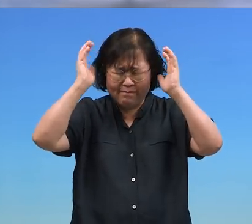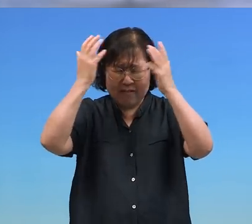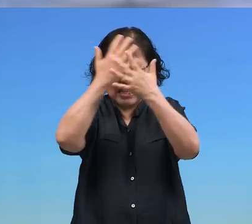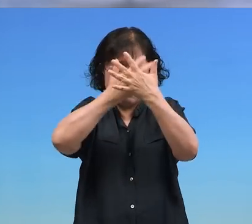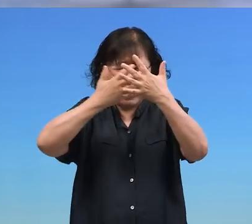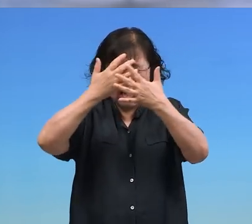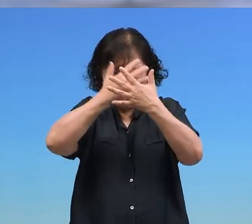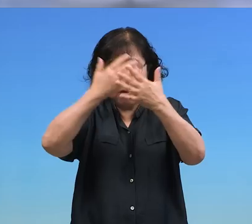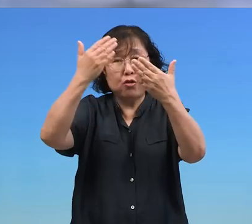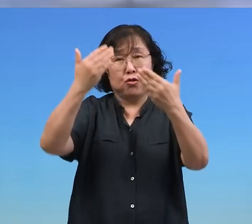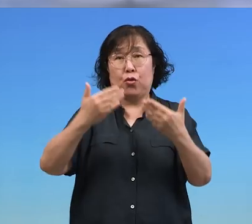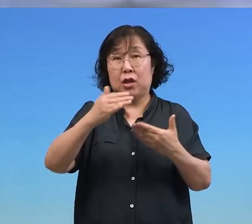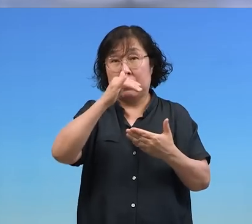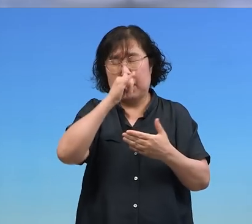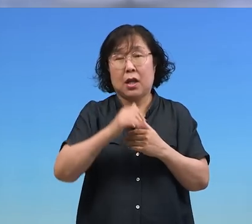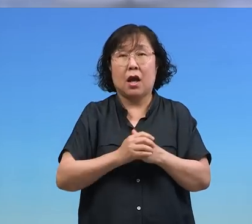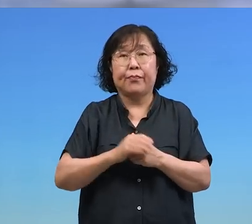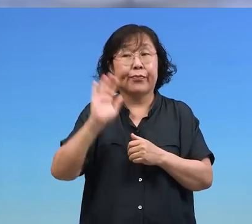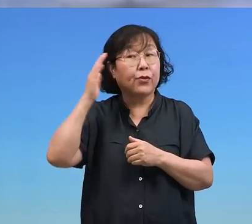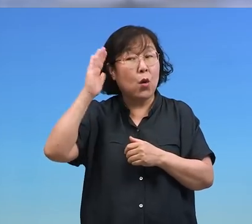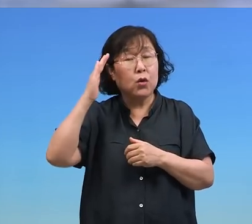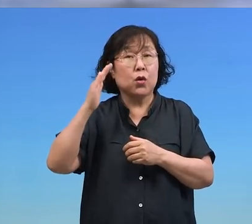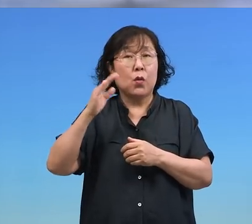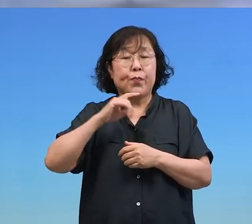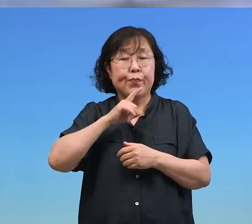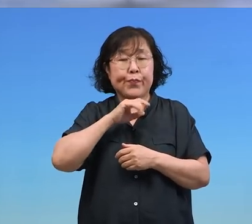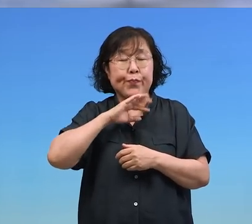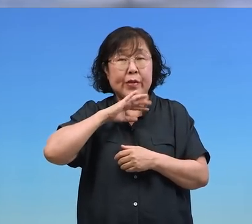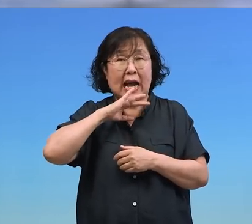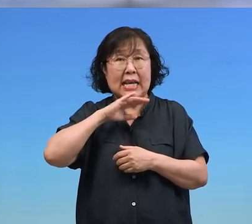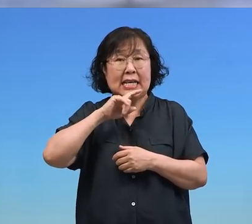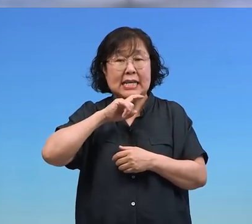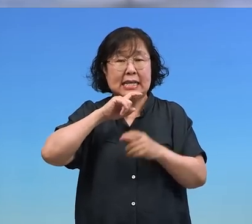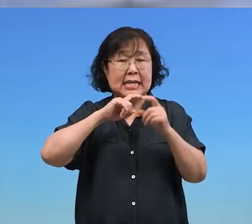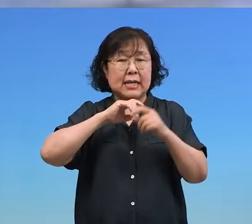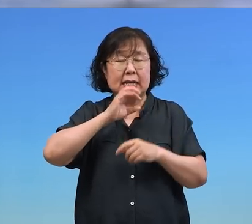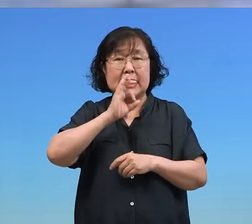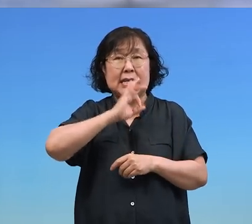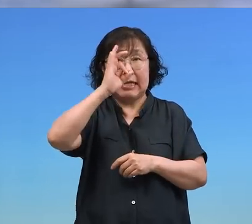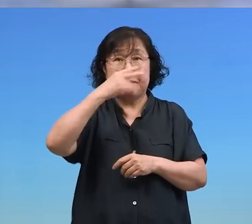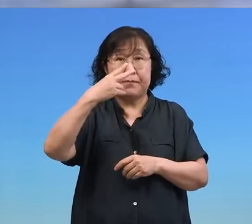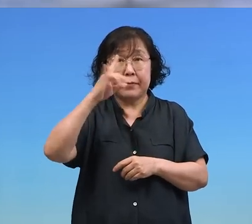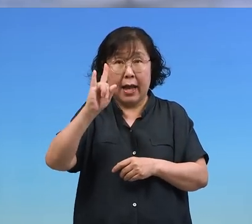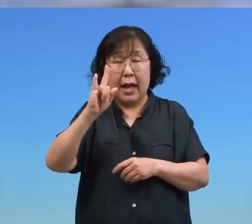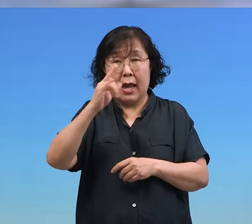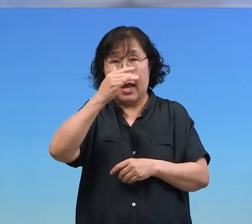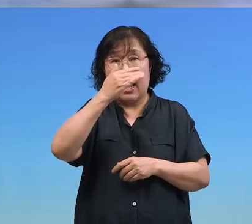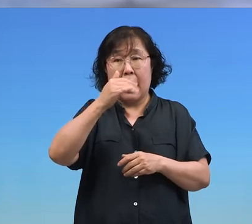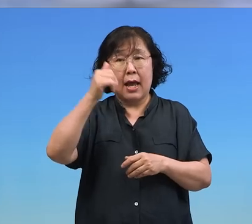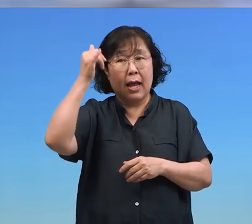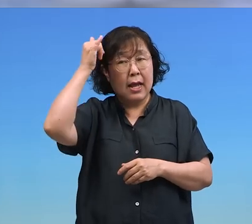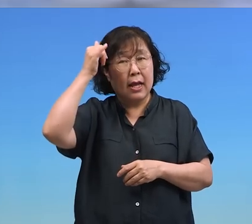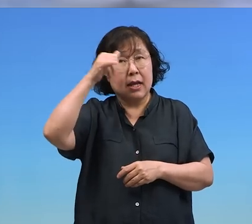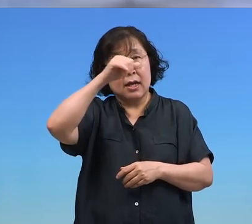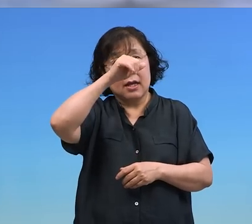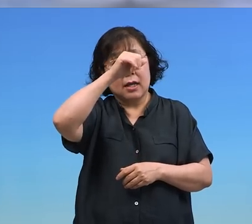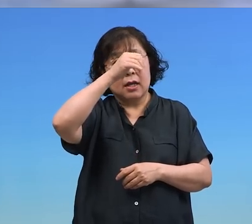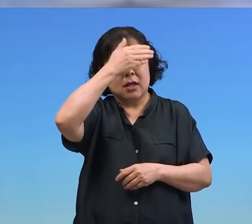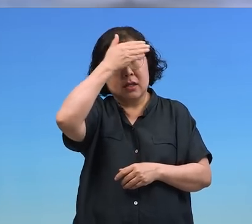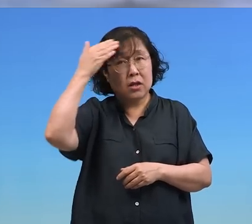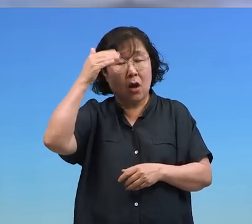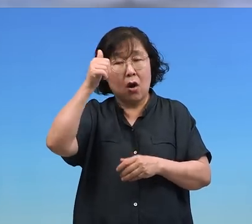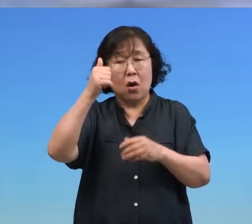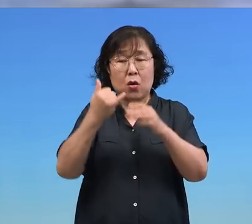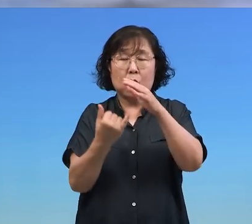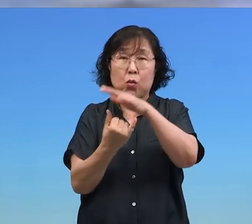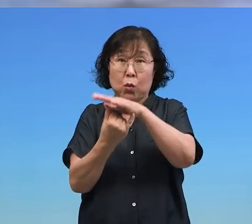가져다 주는 시대예요 요즘에 우리 10대 청소년들에게요 이 마약이 그렇게 지금 청소년들에게